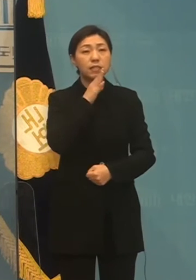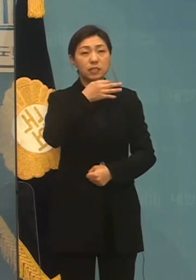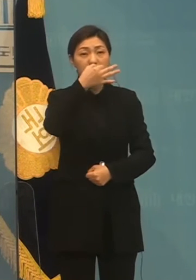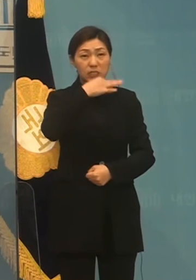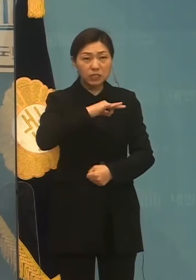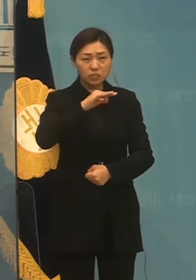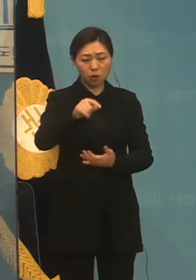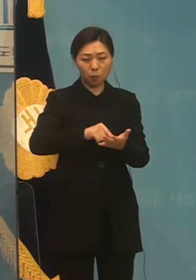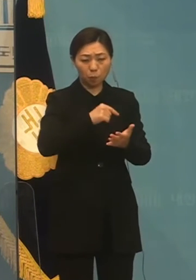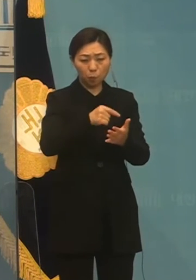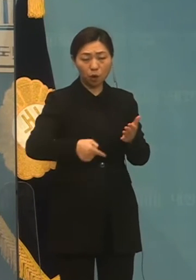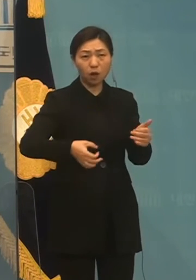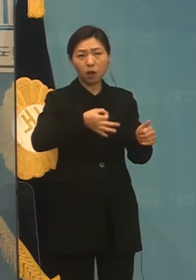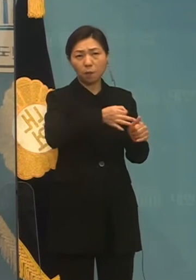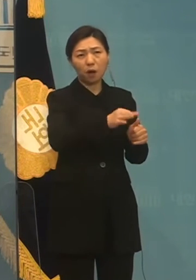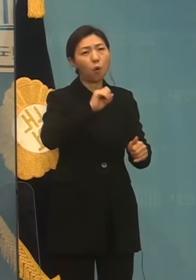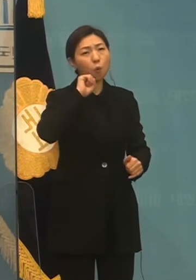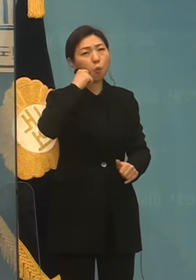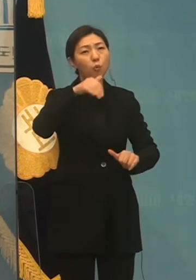이루어지기 어려운 실정입니다.